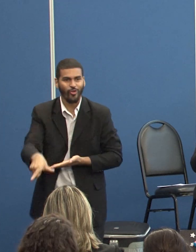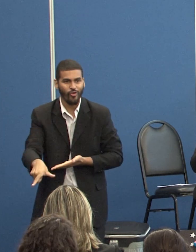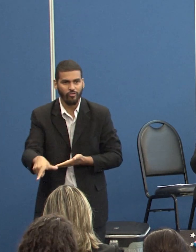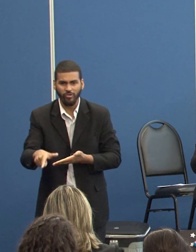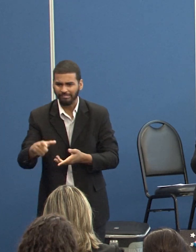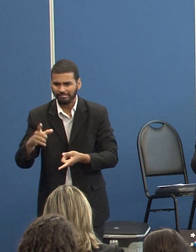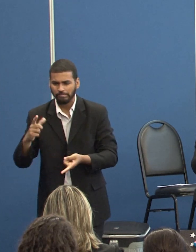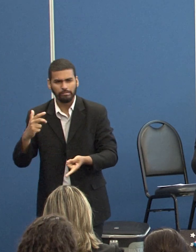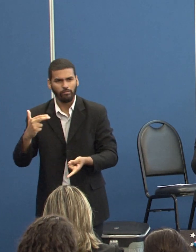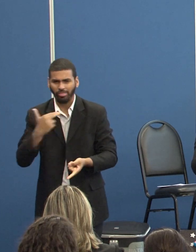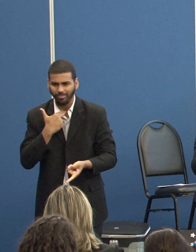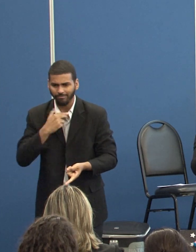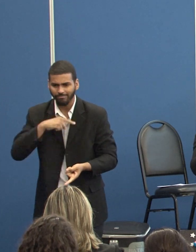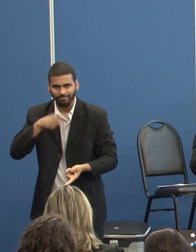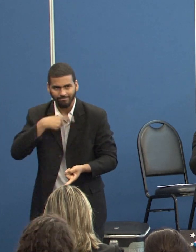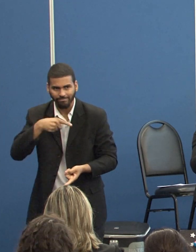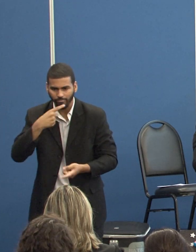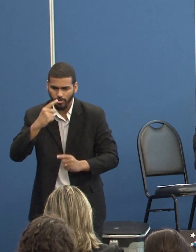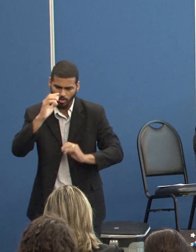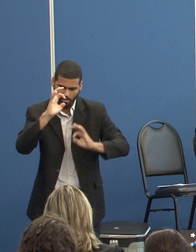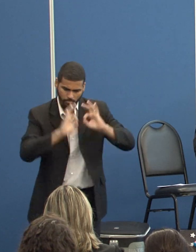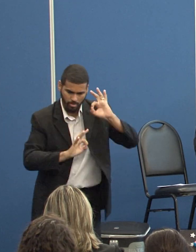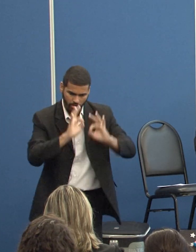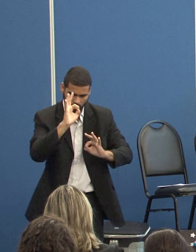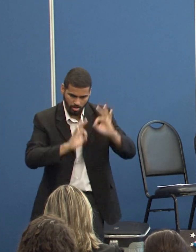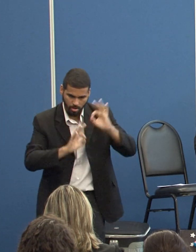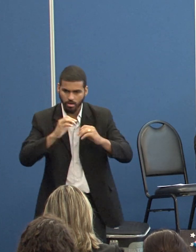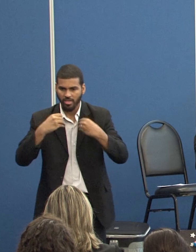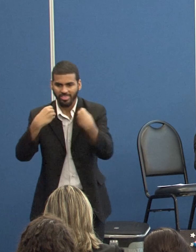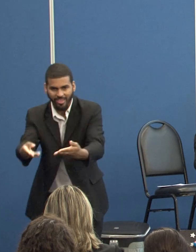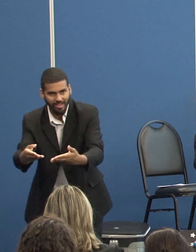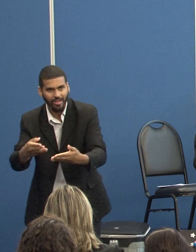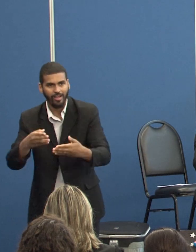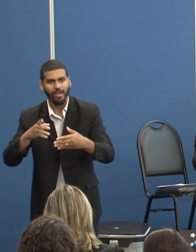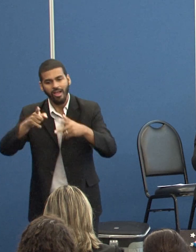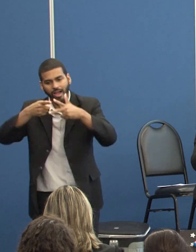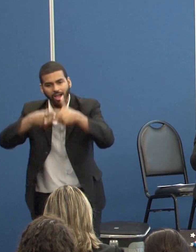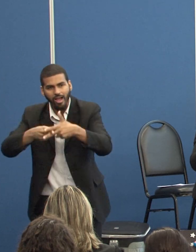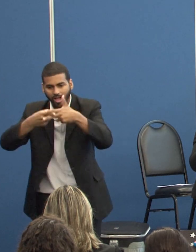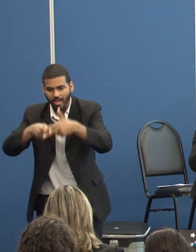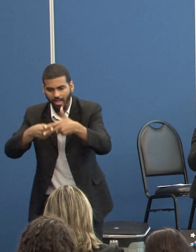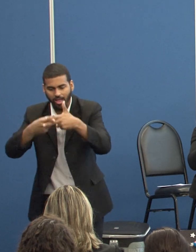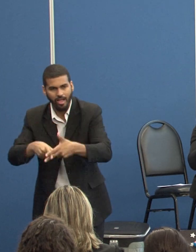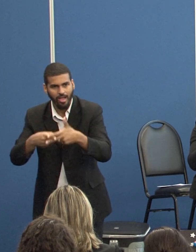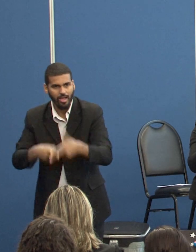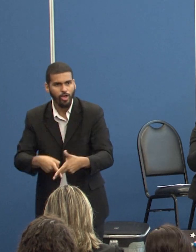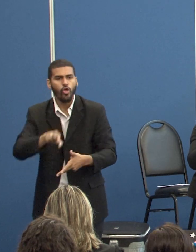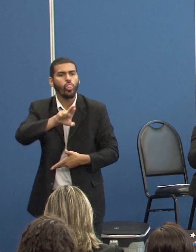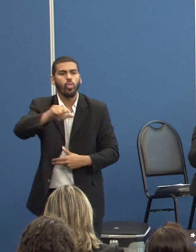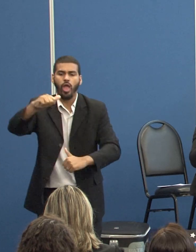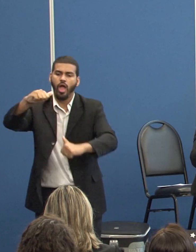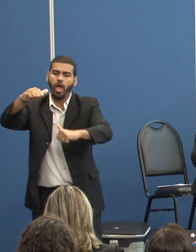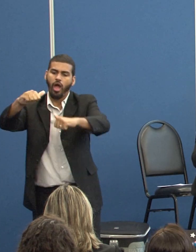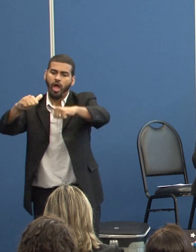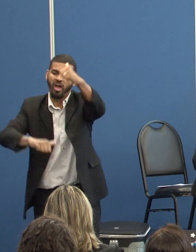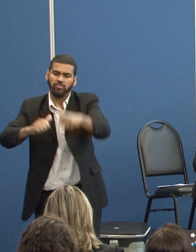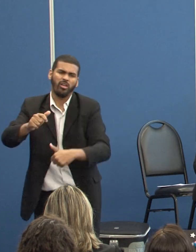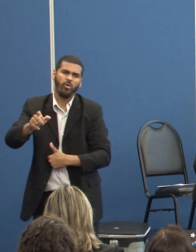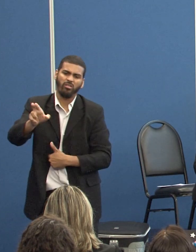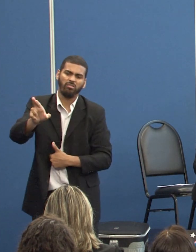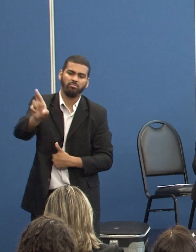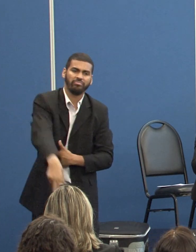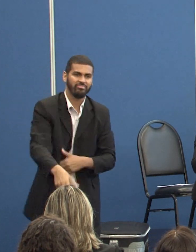nossas práticas pedagógicas. Não é avaliar por avaliar, é avaliar para eu entender se o que eu